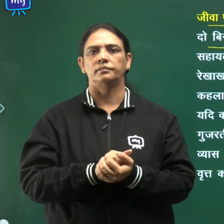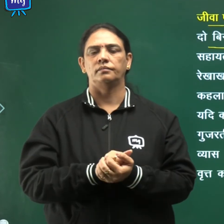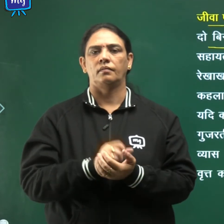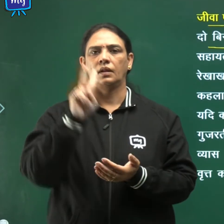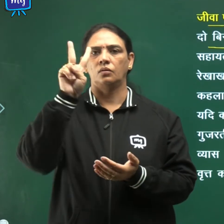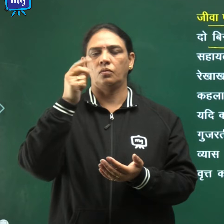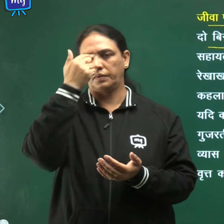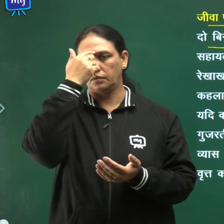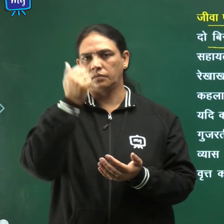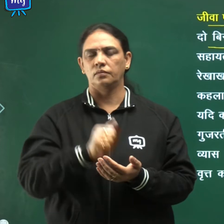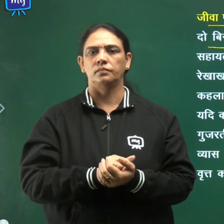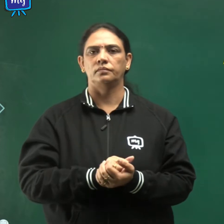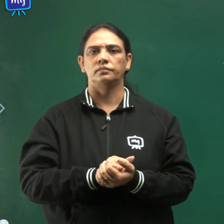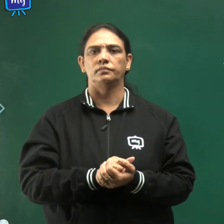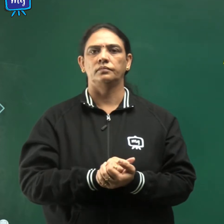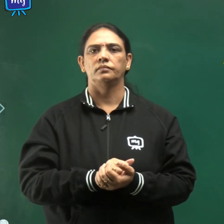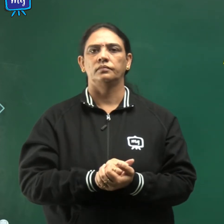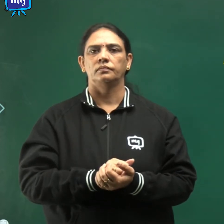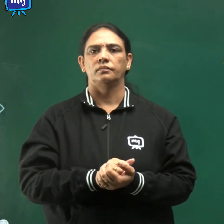दो बिंदु